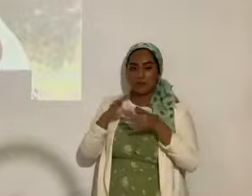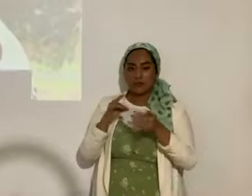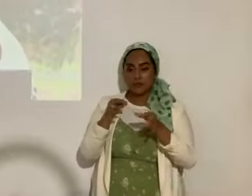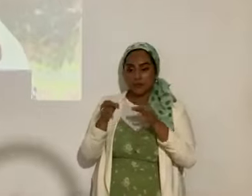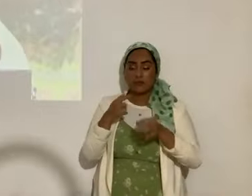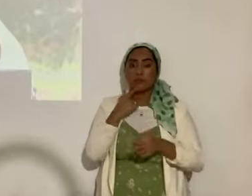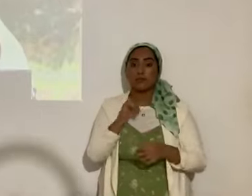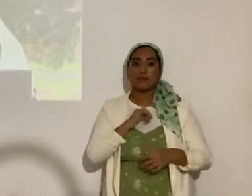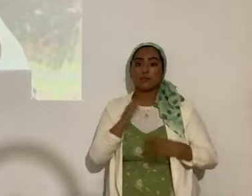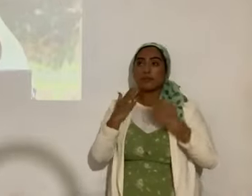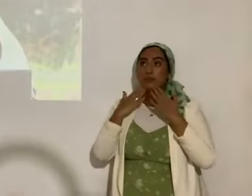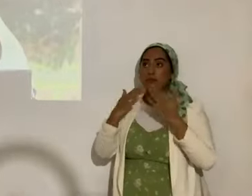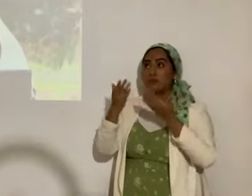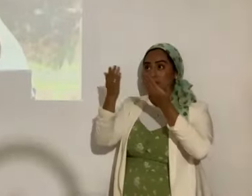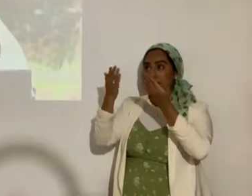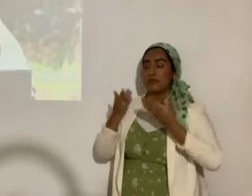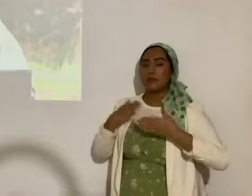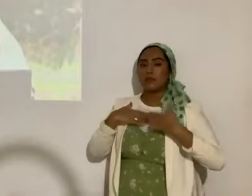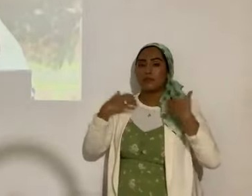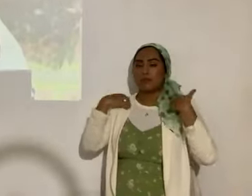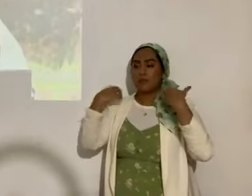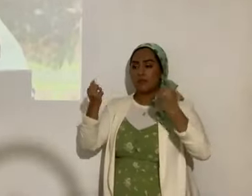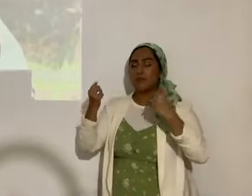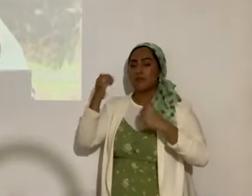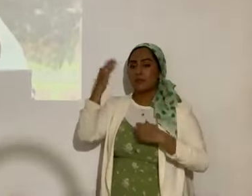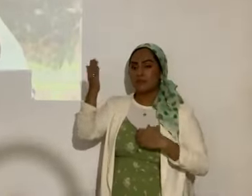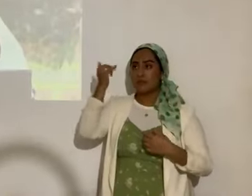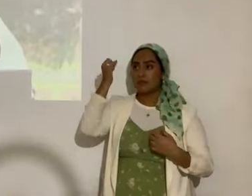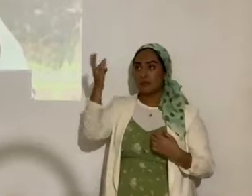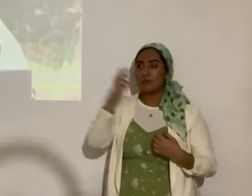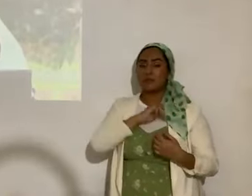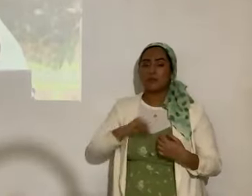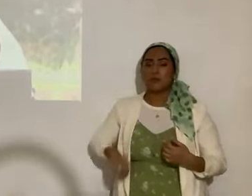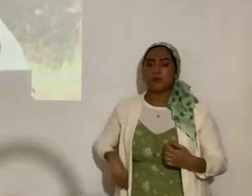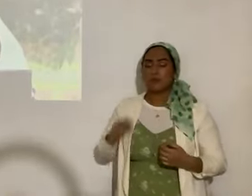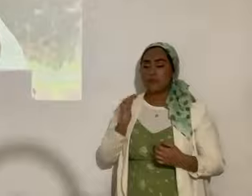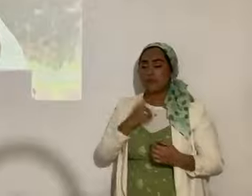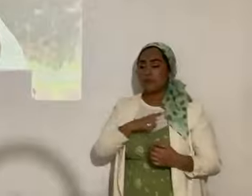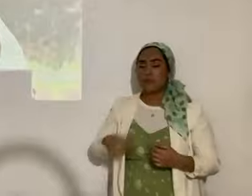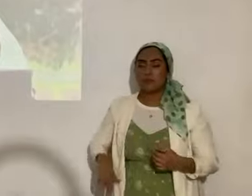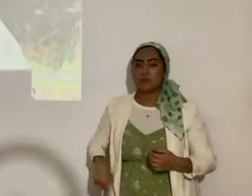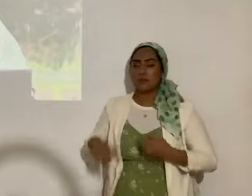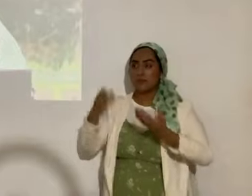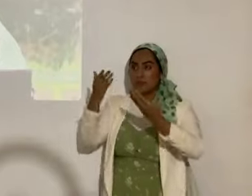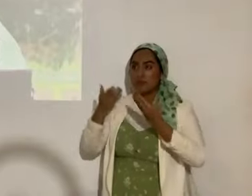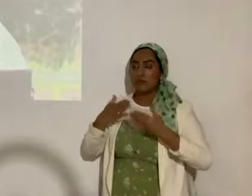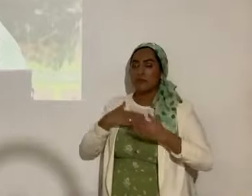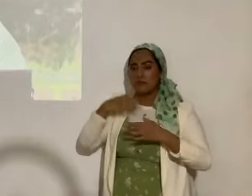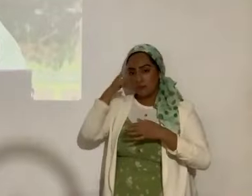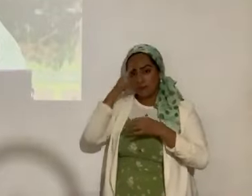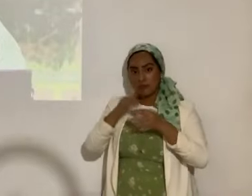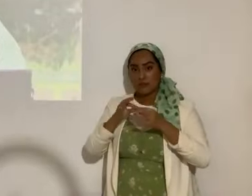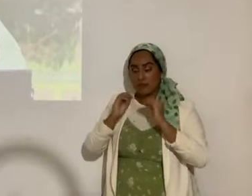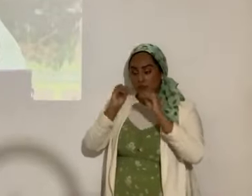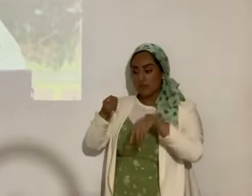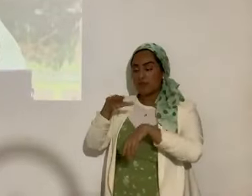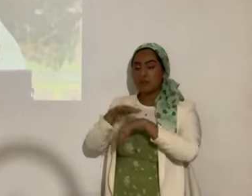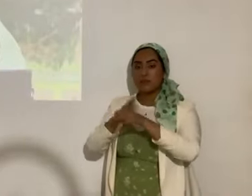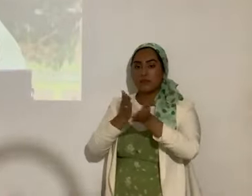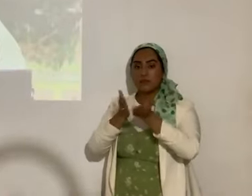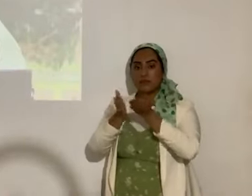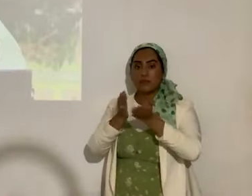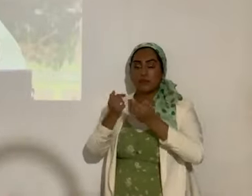doy gracias al que me fortaleció allá Nuestro Señor porque me tuvo por fiel poniéndome en el Ministerio